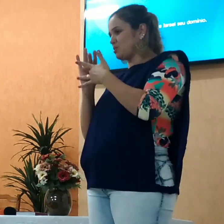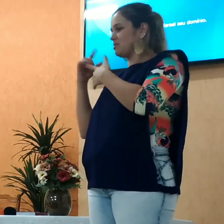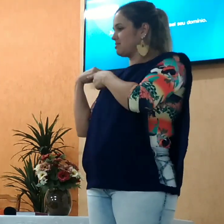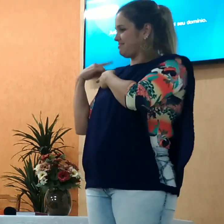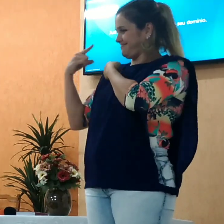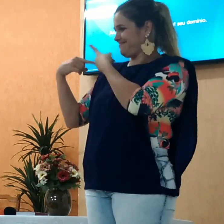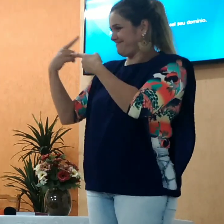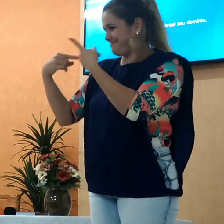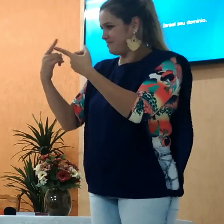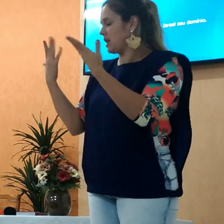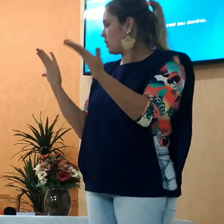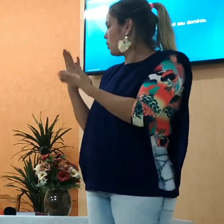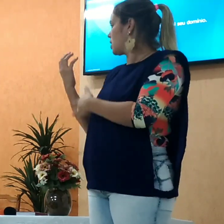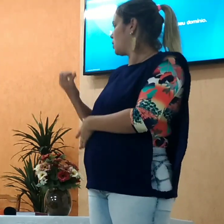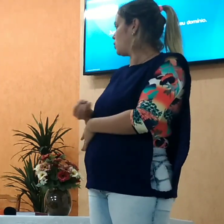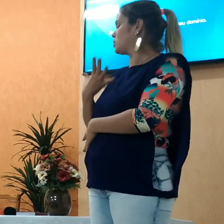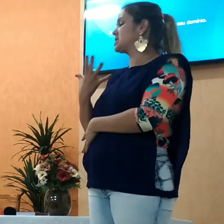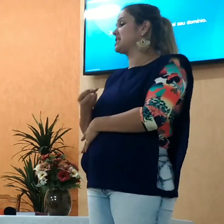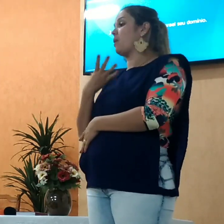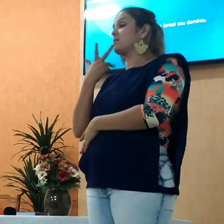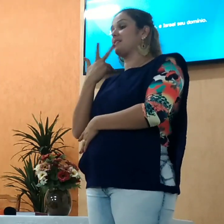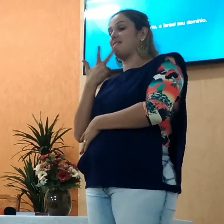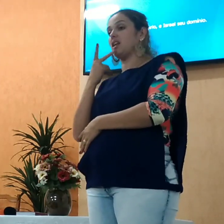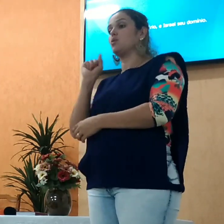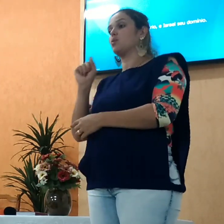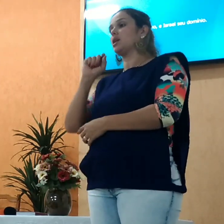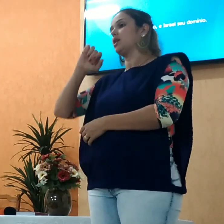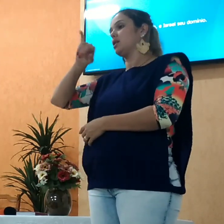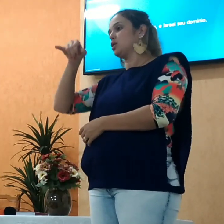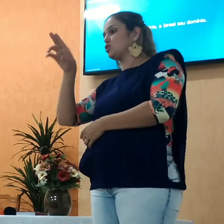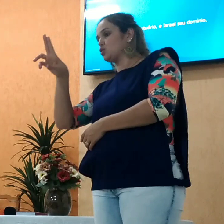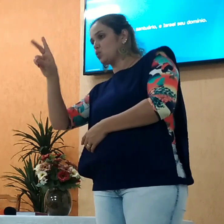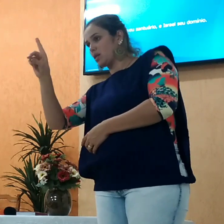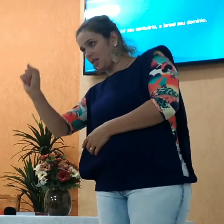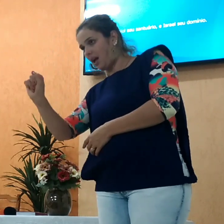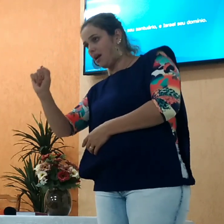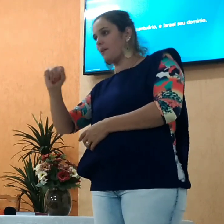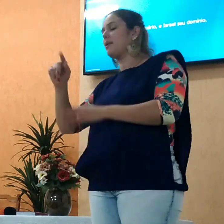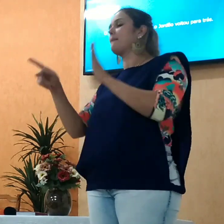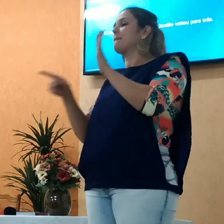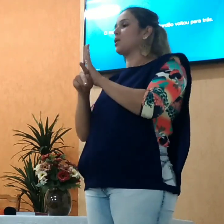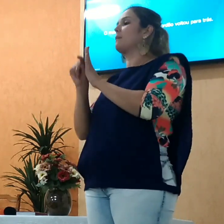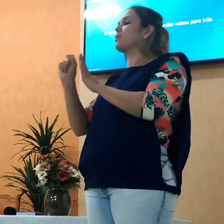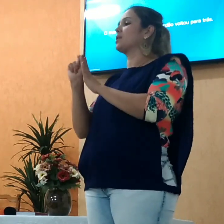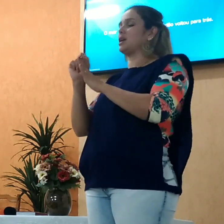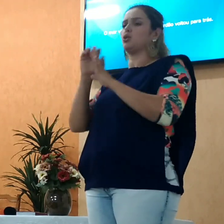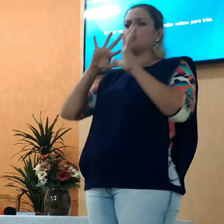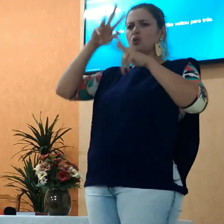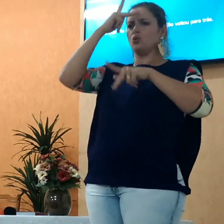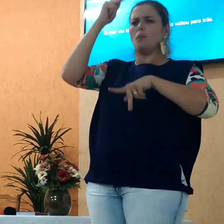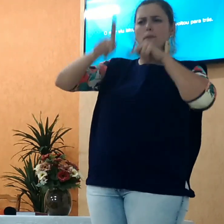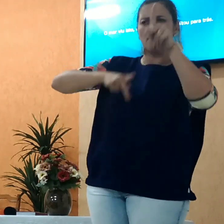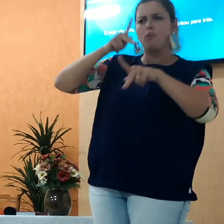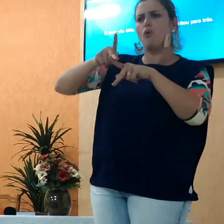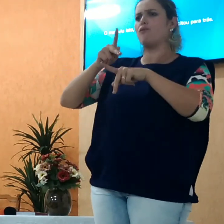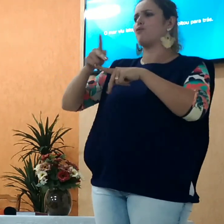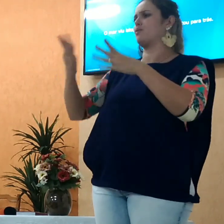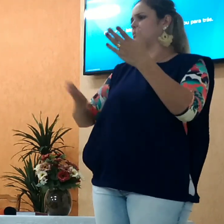o salmista está lembrando, dizendo o seguinte: olha, Judá tornou o santuário, Israel o seu domínio. O mar viu isso e